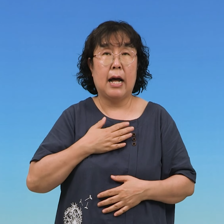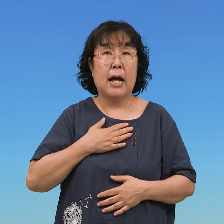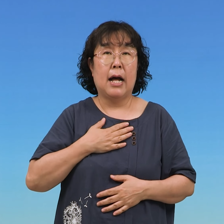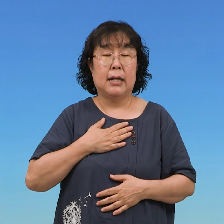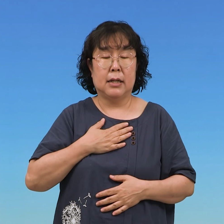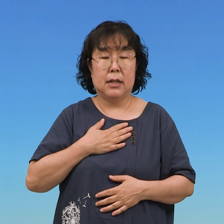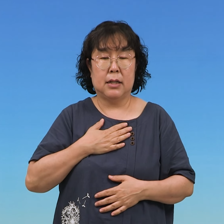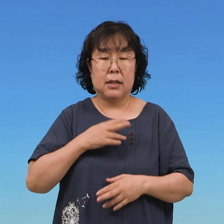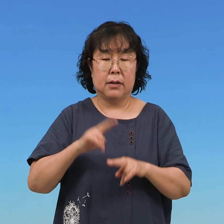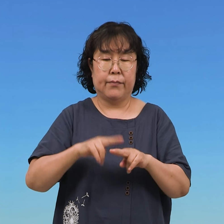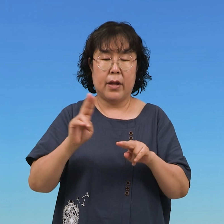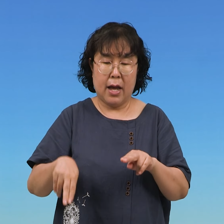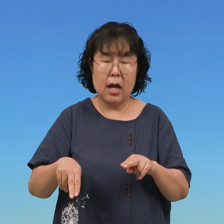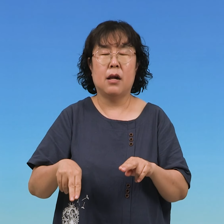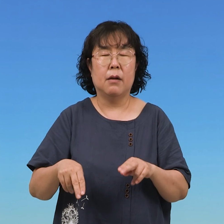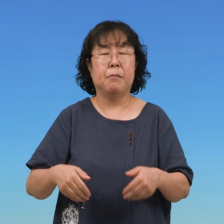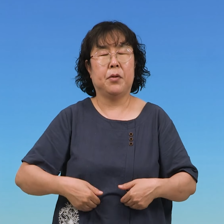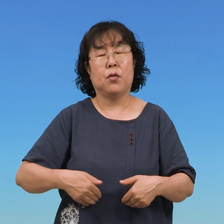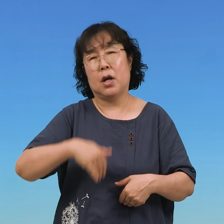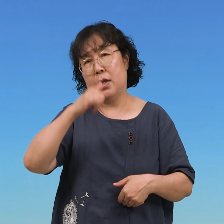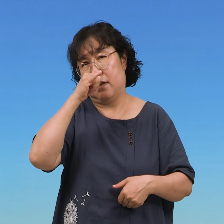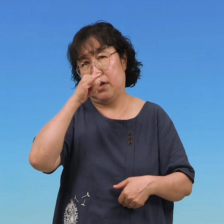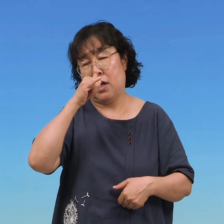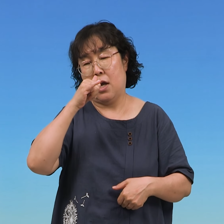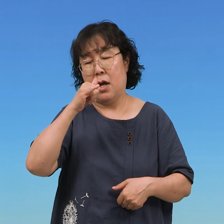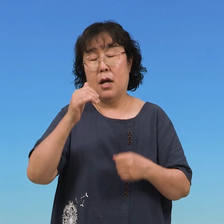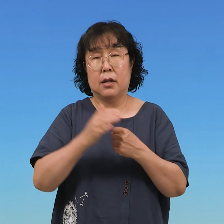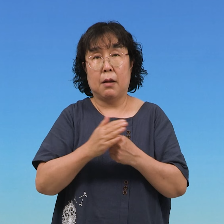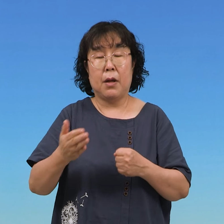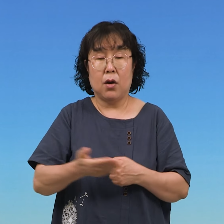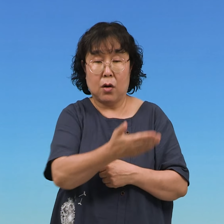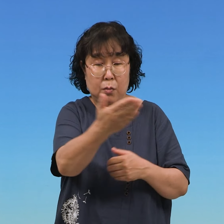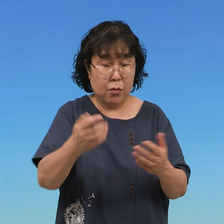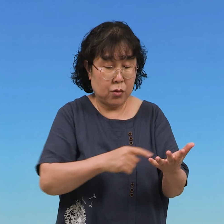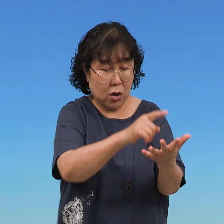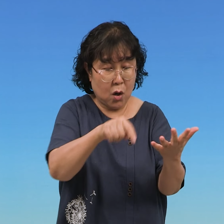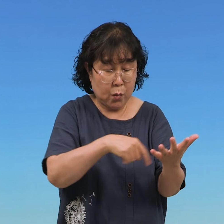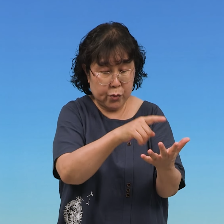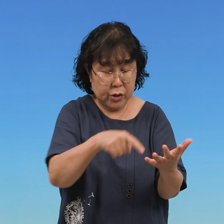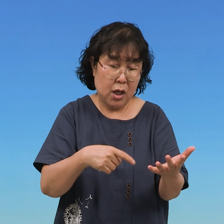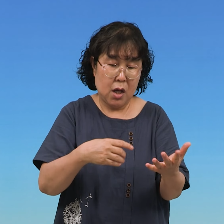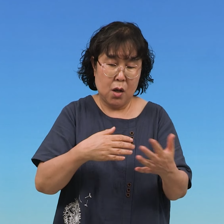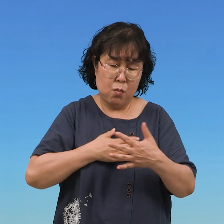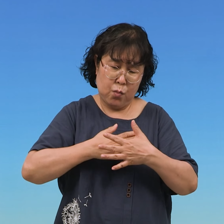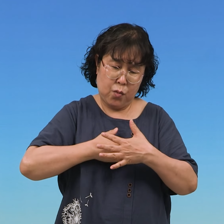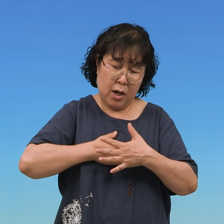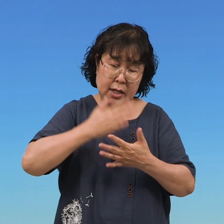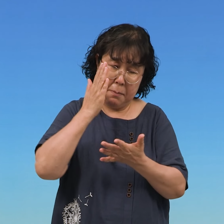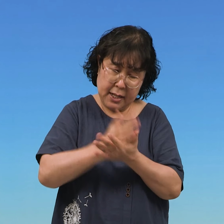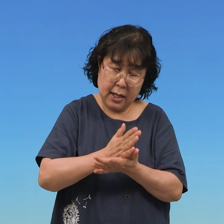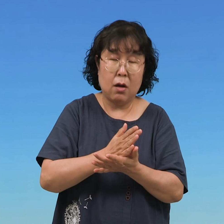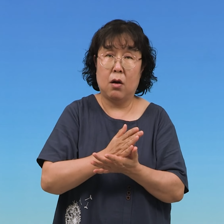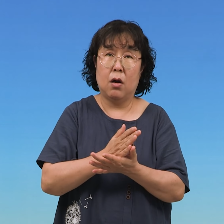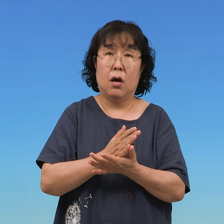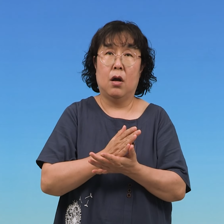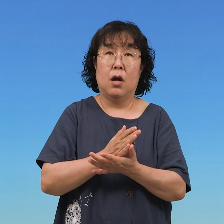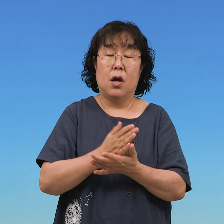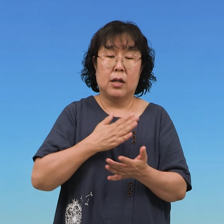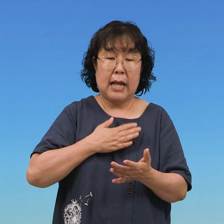아니요, 사임해야만 돼요. 이거를 또 불안으로 듣지 마시고요. 지금 우리가 기초다지기를